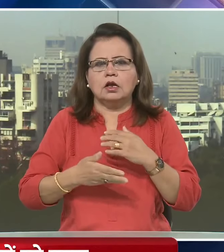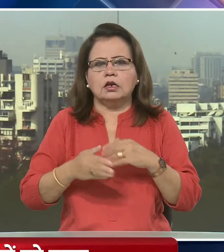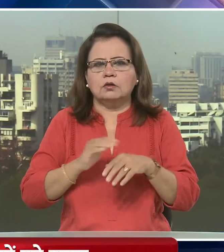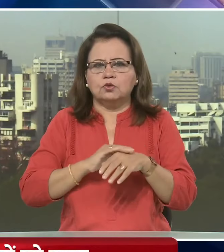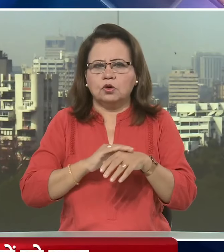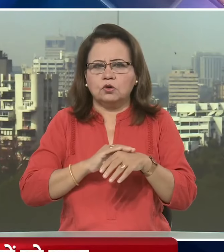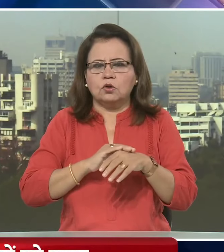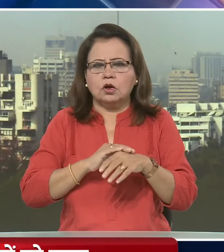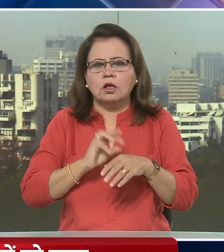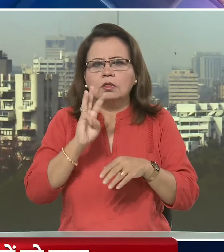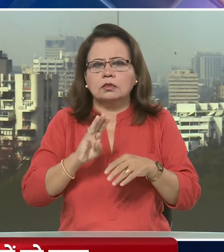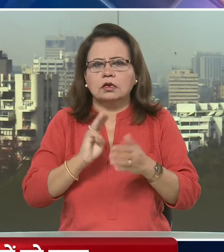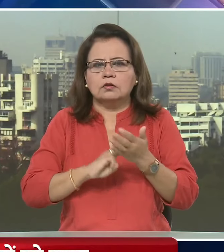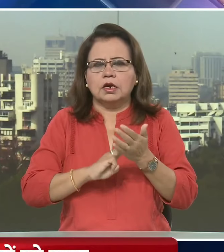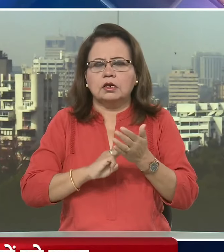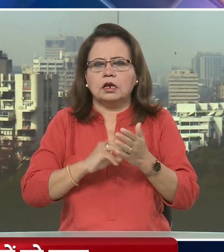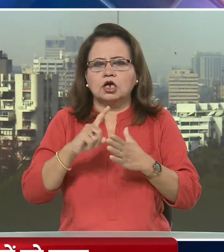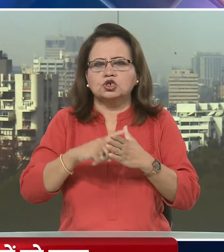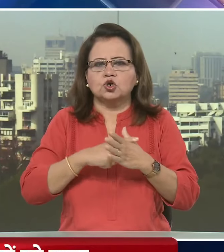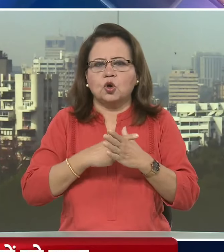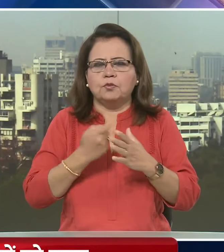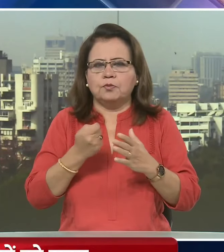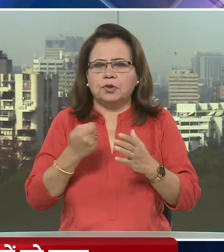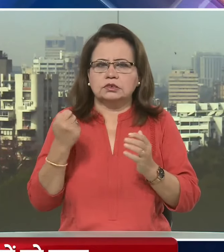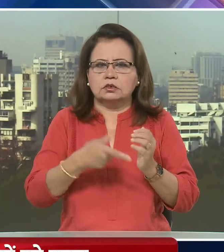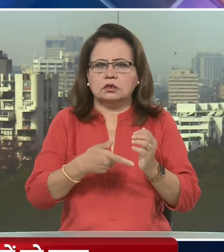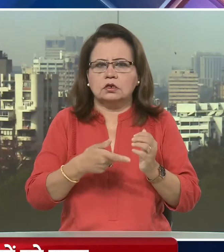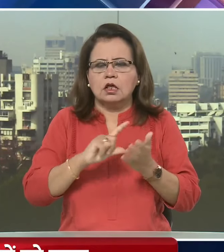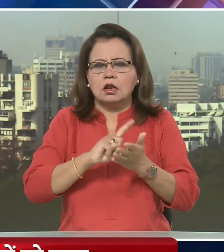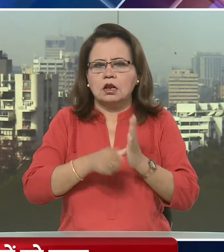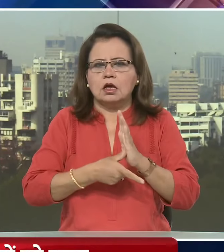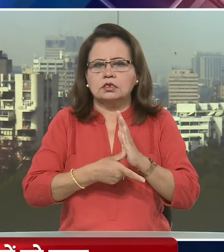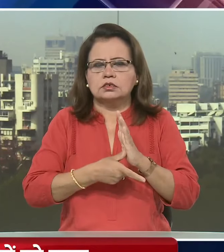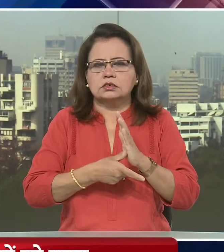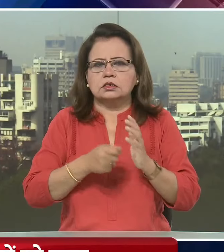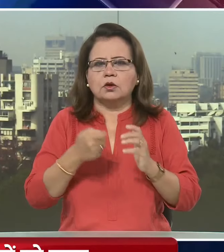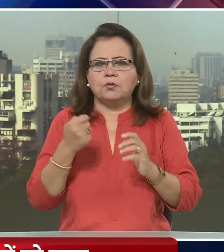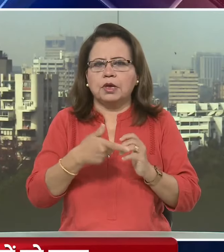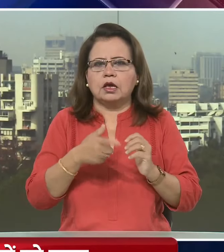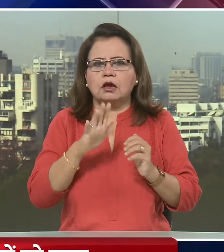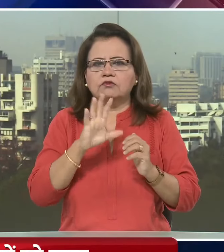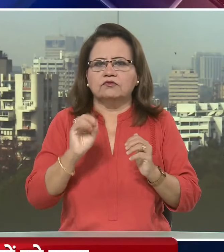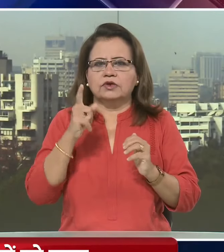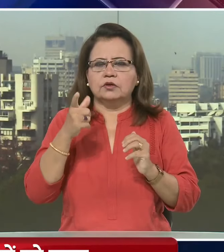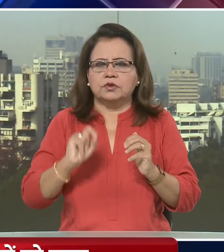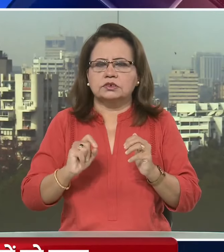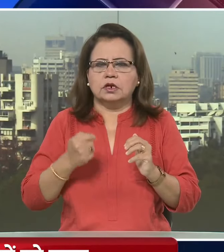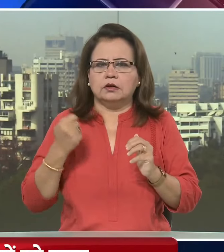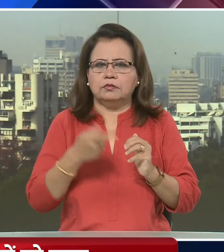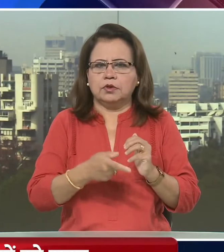मिलेगा 3 महीने का बेरोजगारी भत्ता। अंतिम वेतन का 50% होगा ये भत्ता।